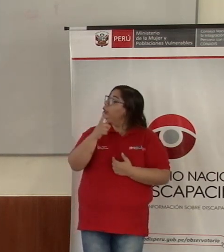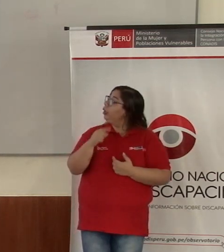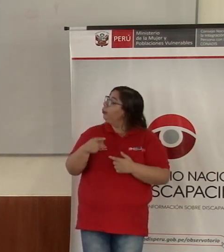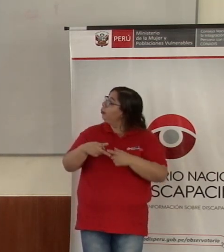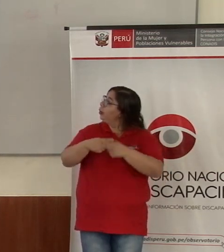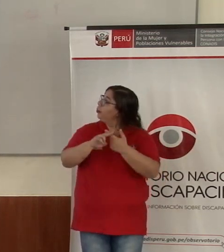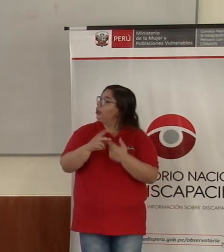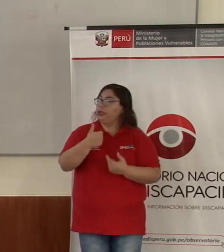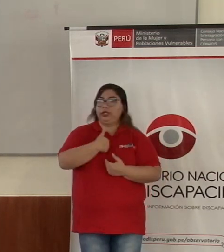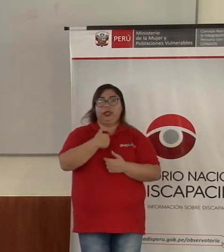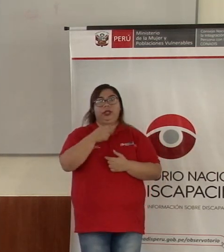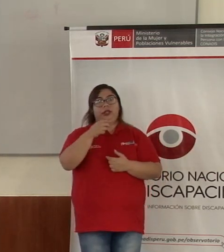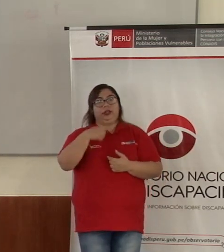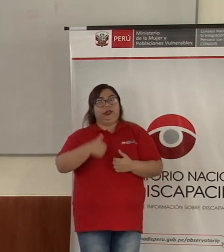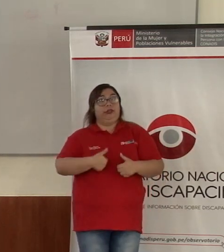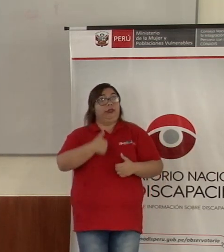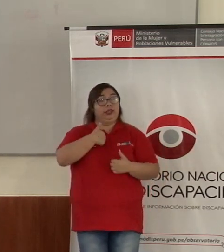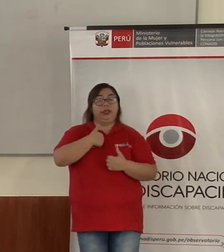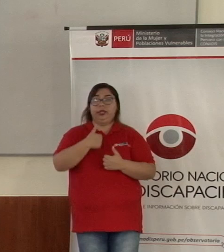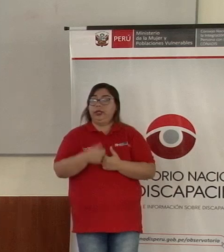instancia de su dignidad.